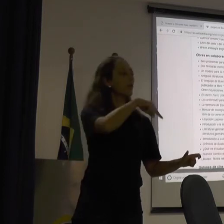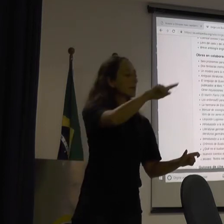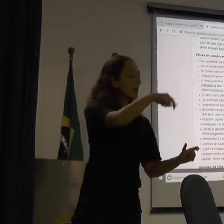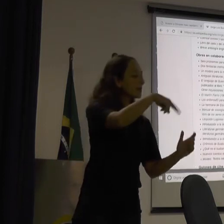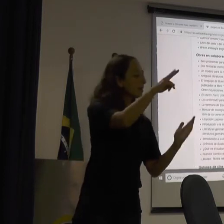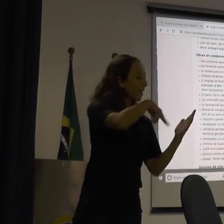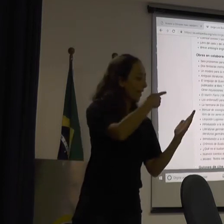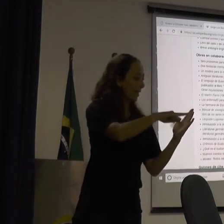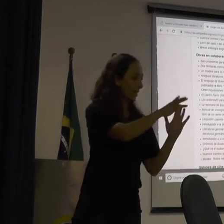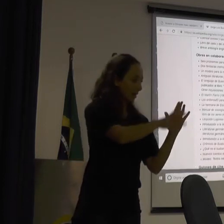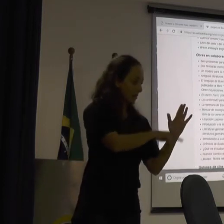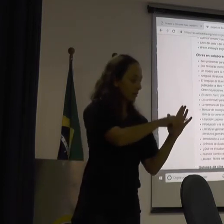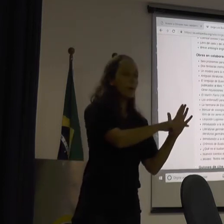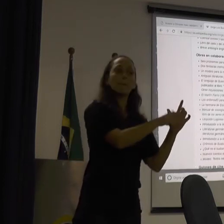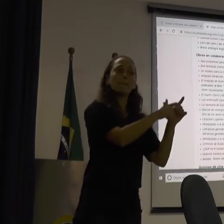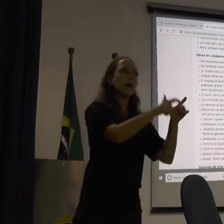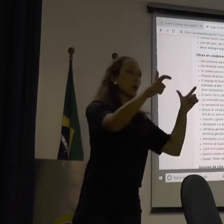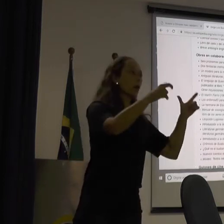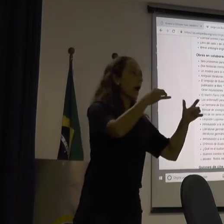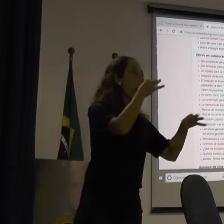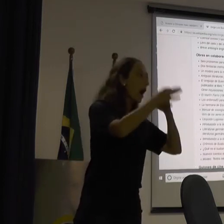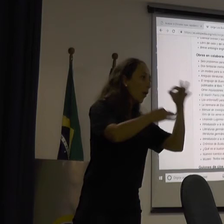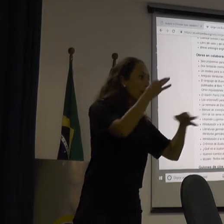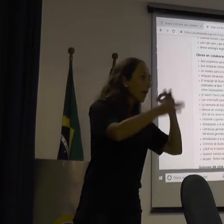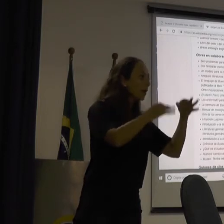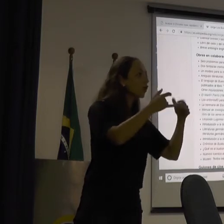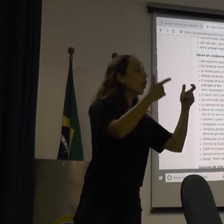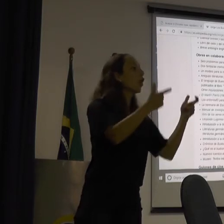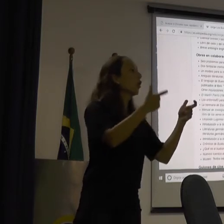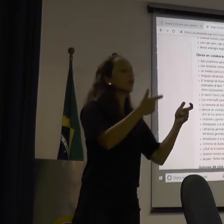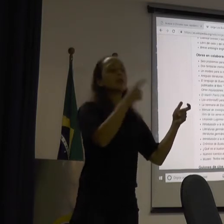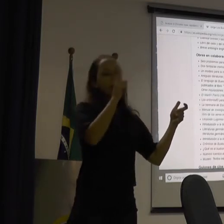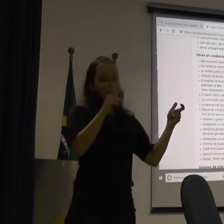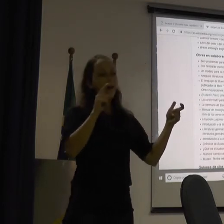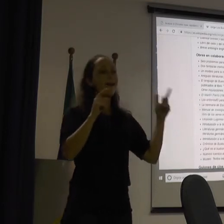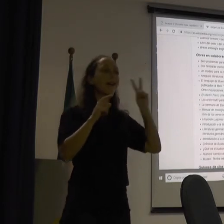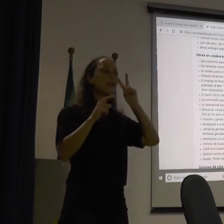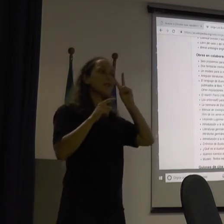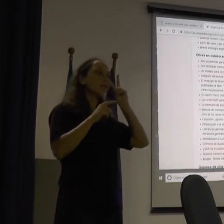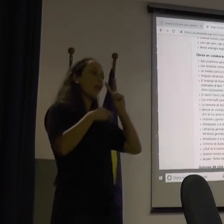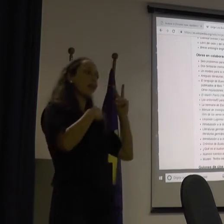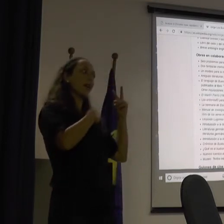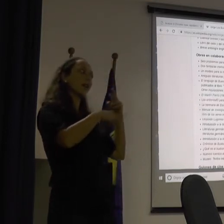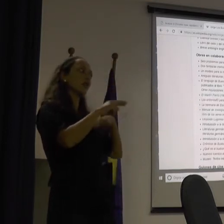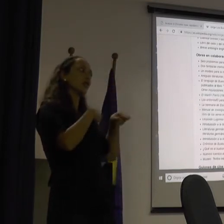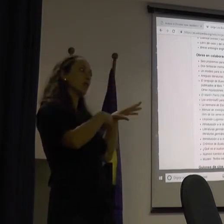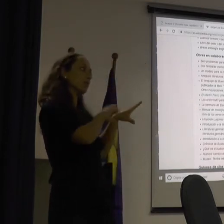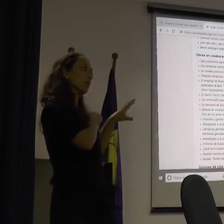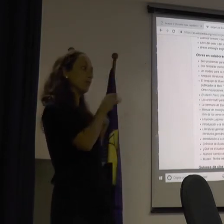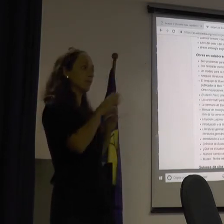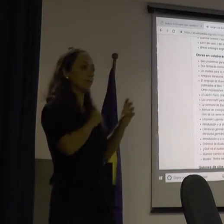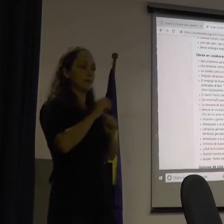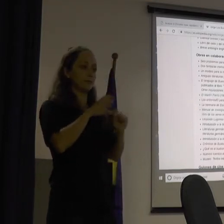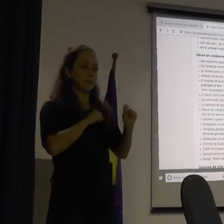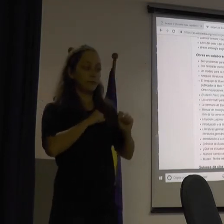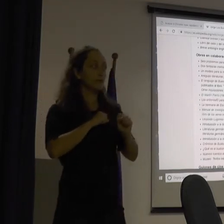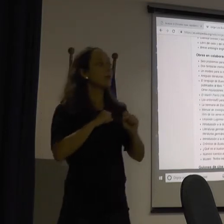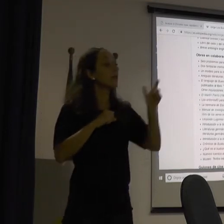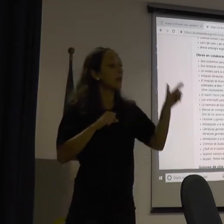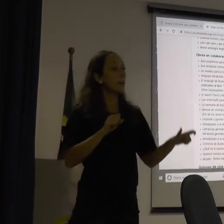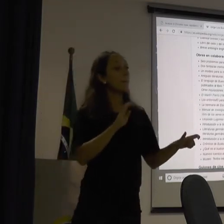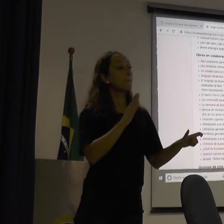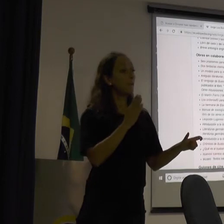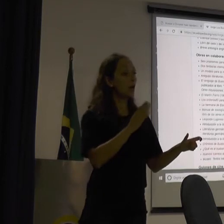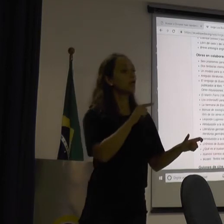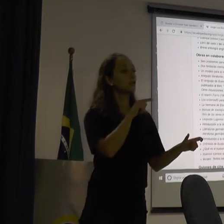dos argumentos que ele tira da história das religiões. E ele, que era agnóstico, não tem nenhum